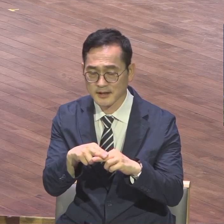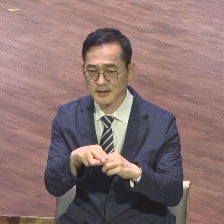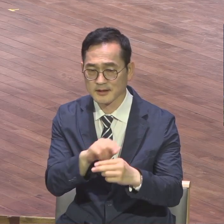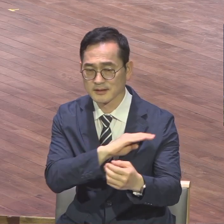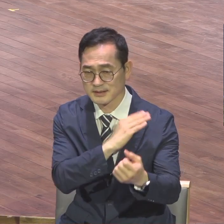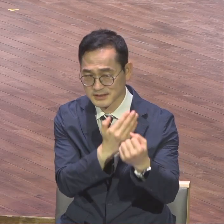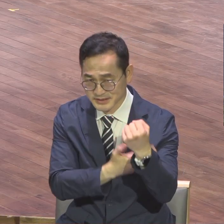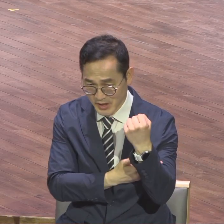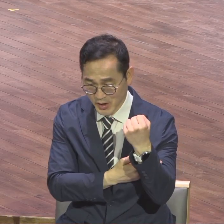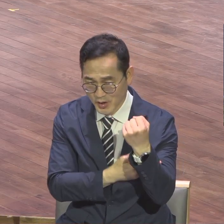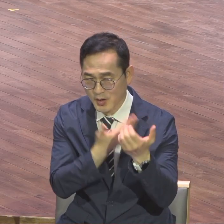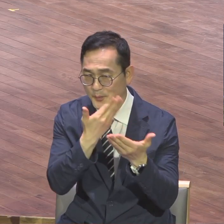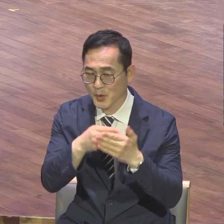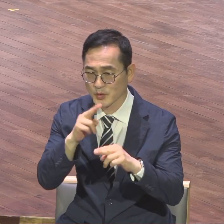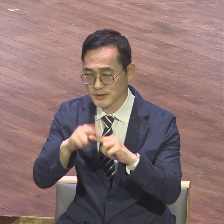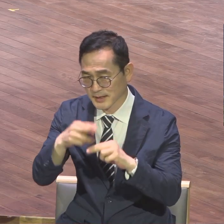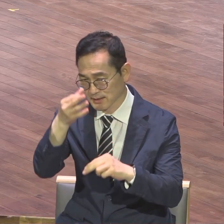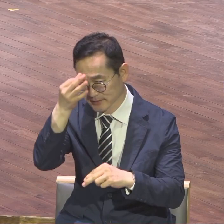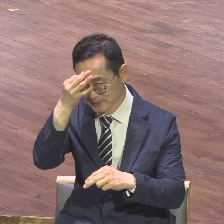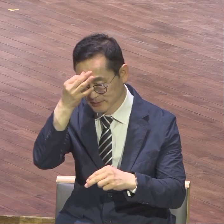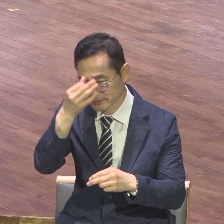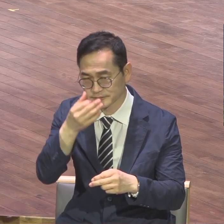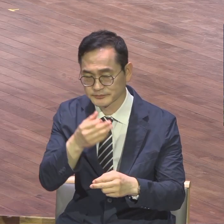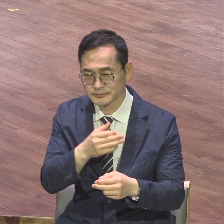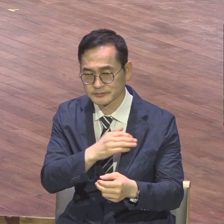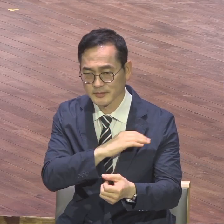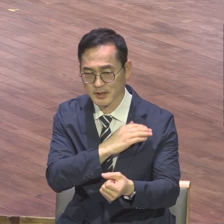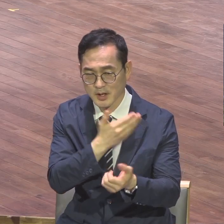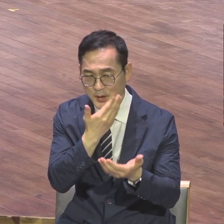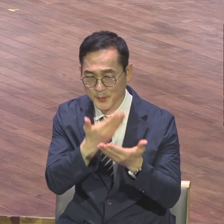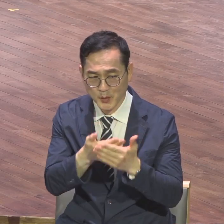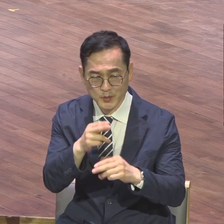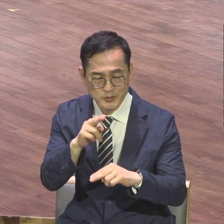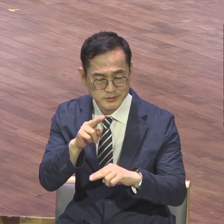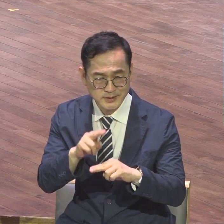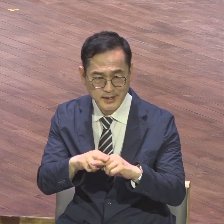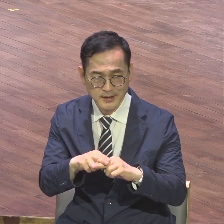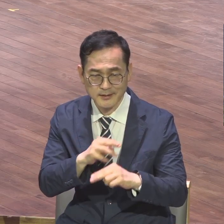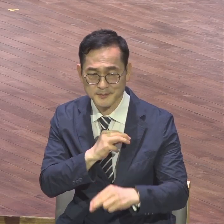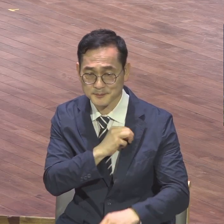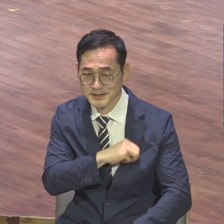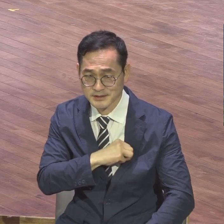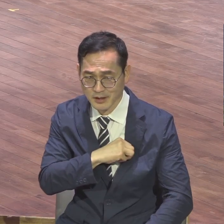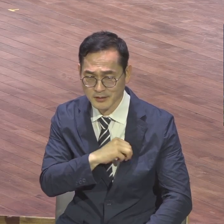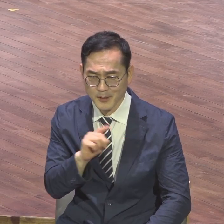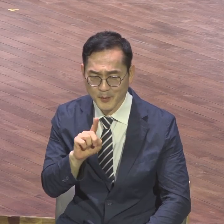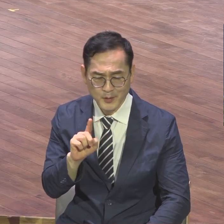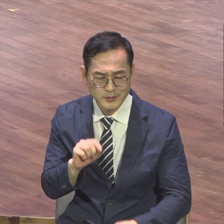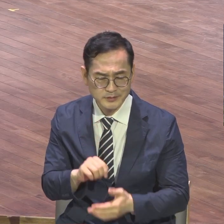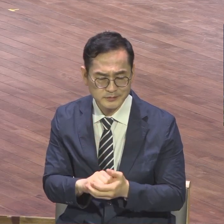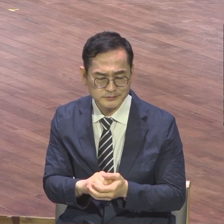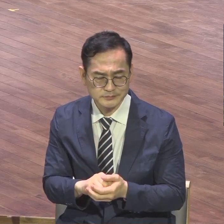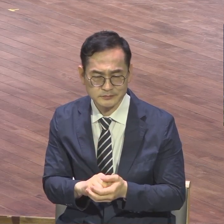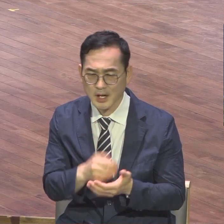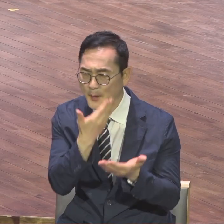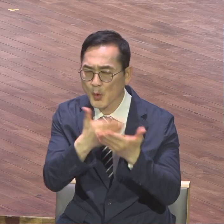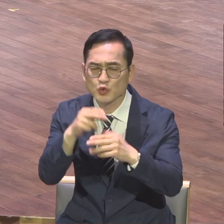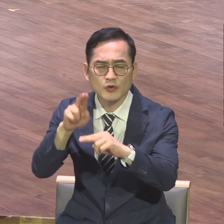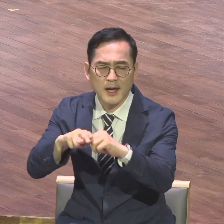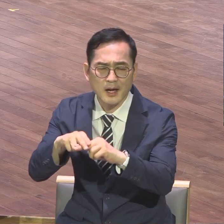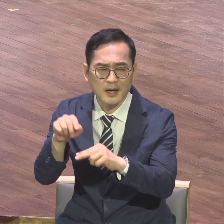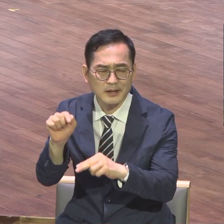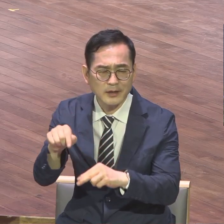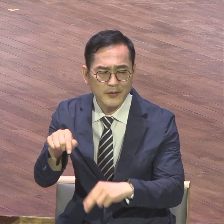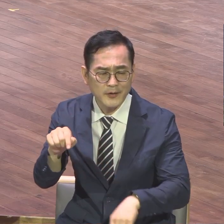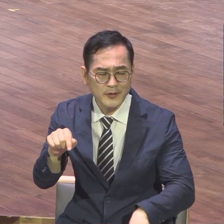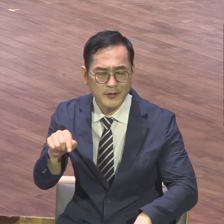보좌의 능력을 받고 살자. 보좌의 능력, 보좌의 힘, 보좌에서 나에게 주시는